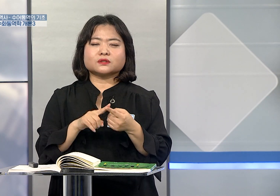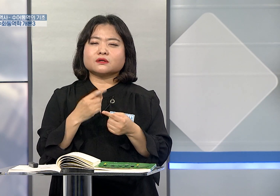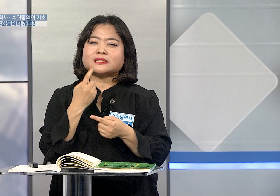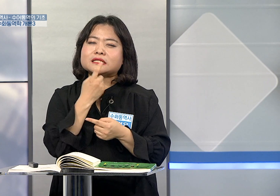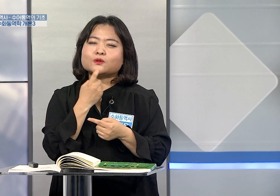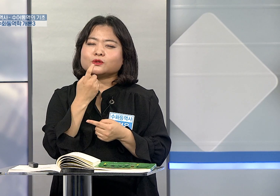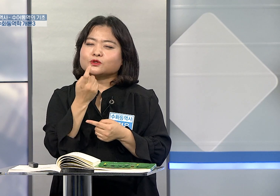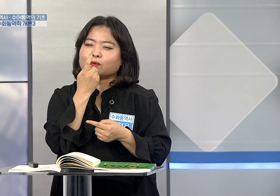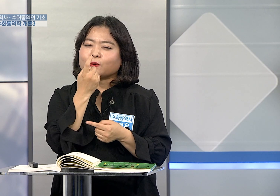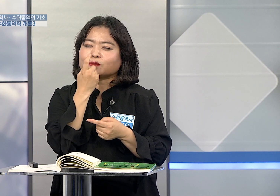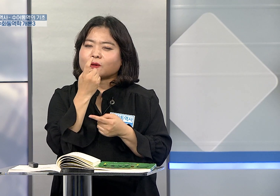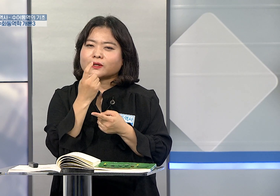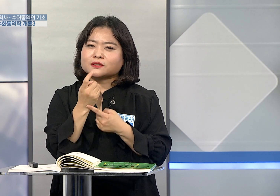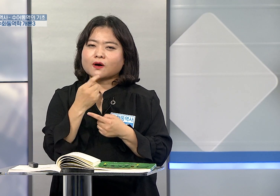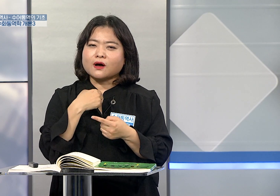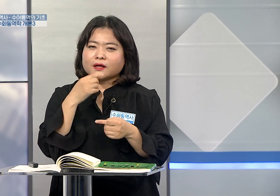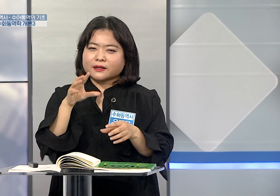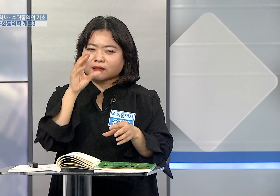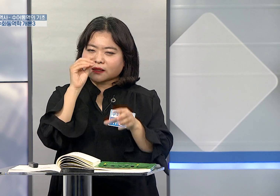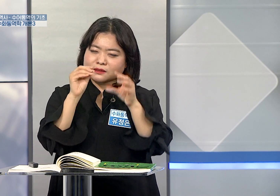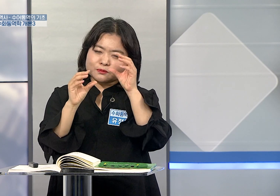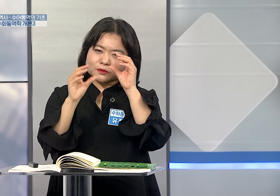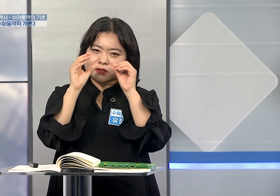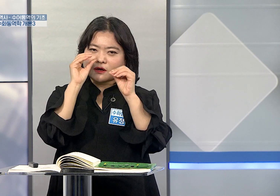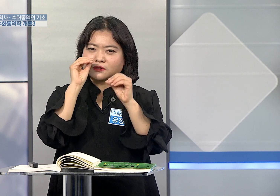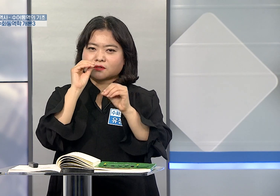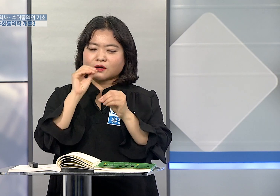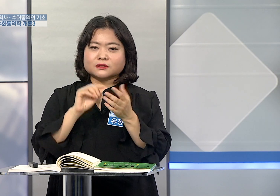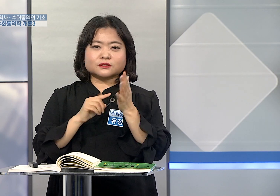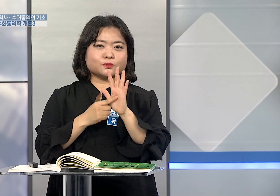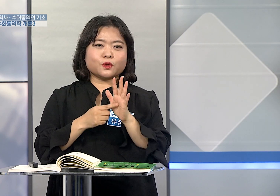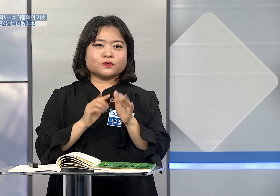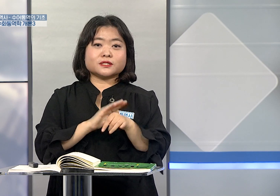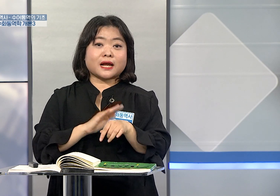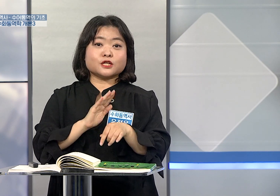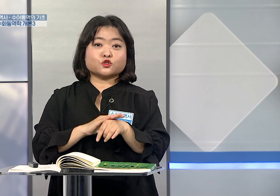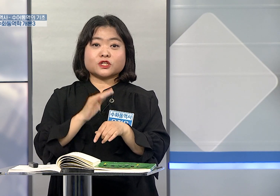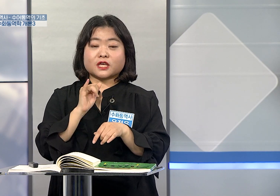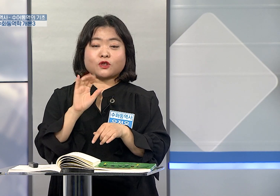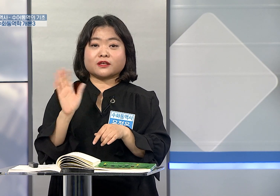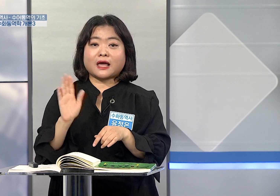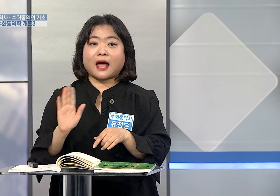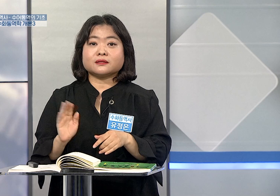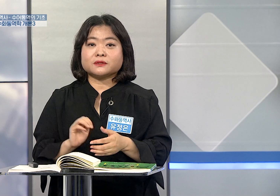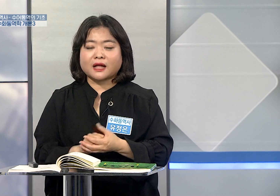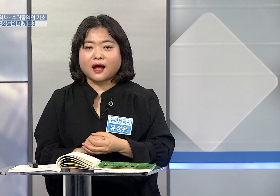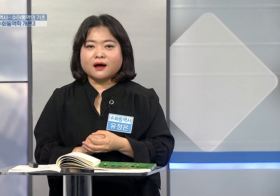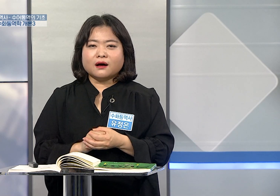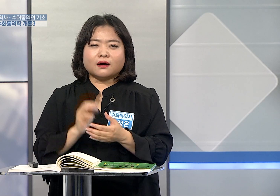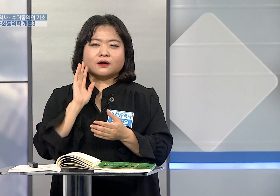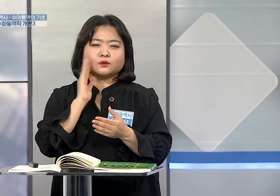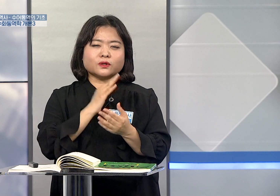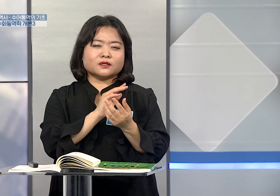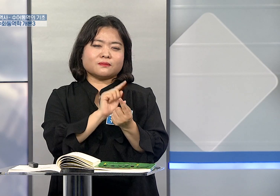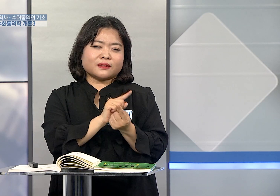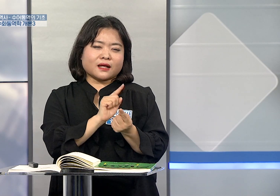그걸 이론으로 배운다고 해서 내가 딱 습득되어져서 그것을 표현을 잘할 수 있게 되는 게 아닙니다. 농인을